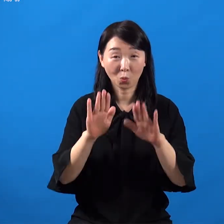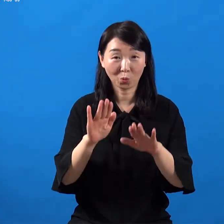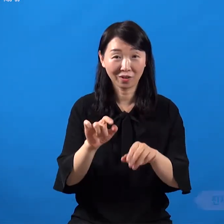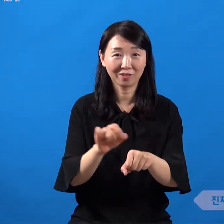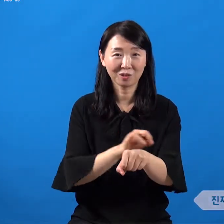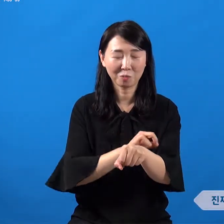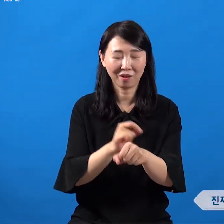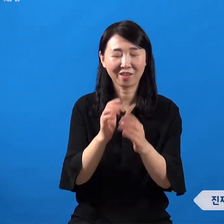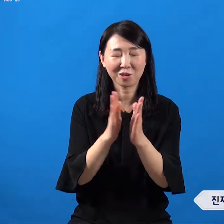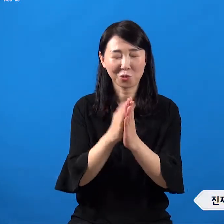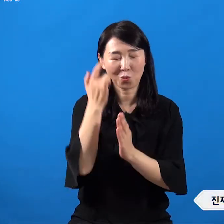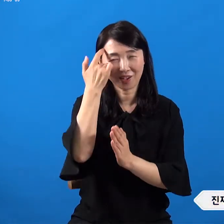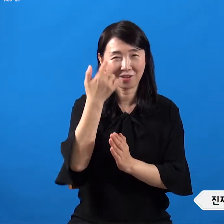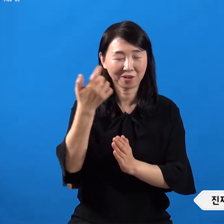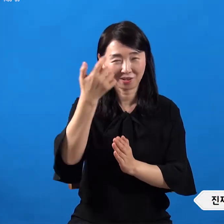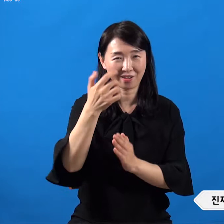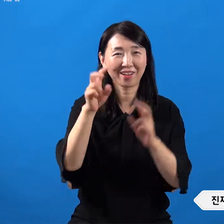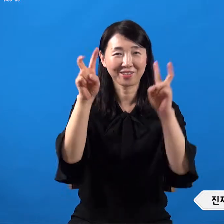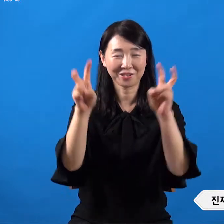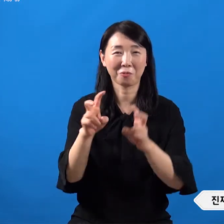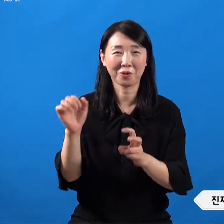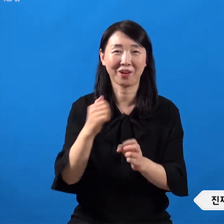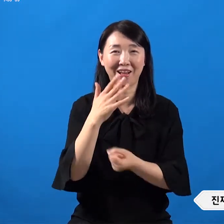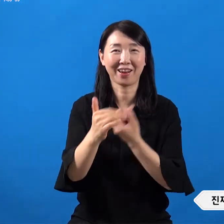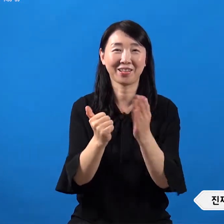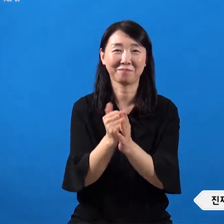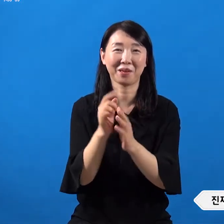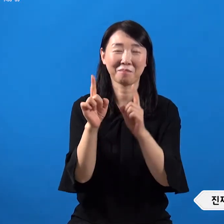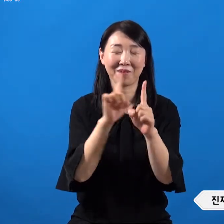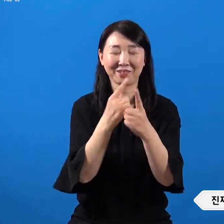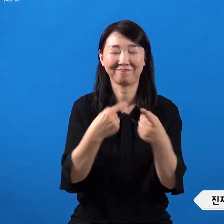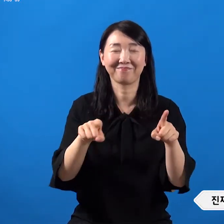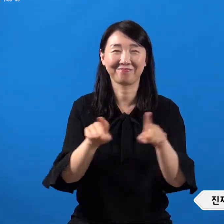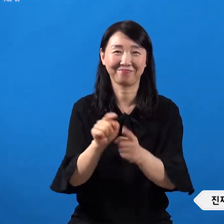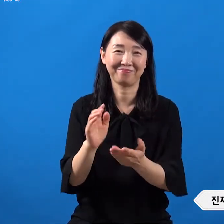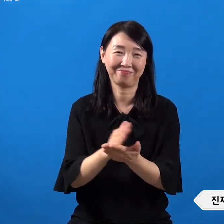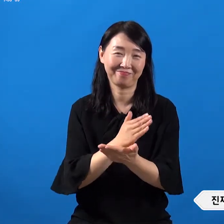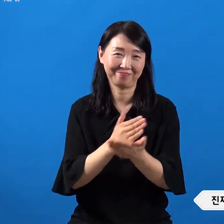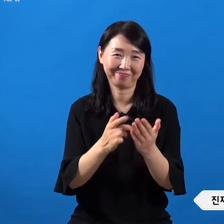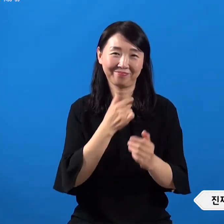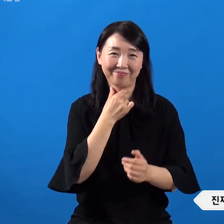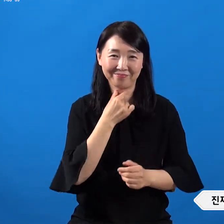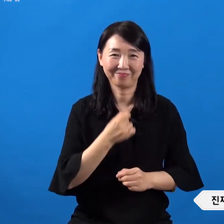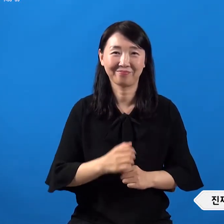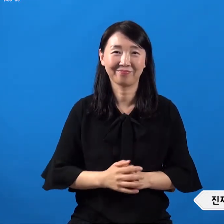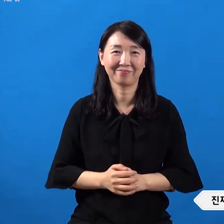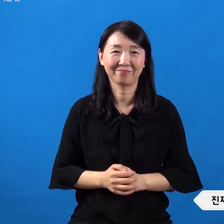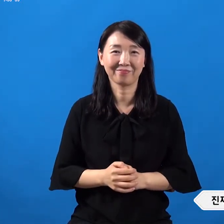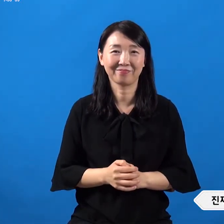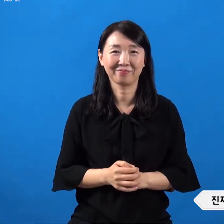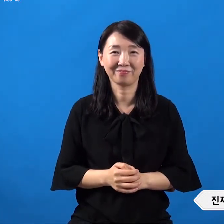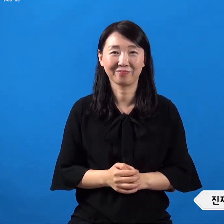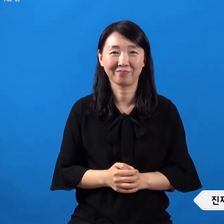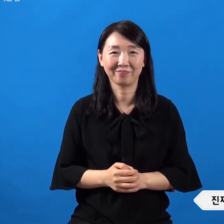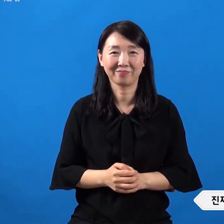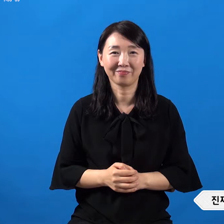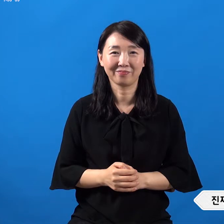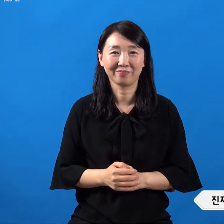오늘은 특별히 기도의 영성이란 제목을 가지고 하나님의 말씀을 함께 나누고자 합니다.